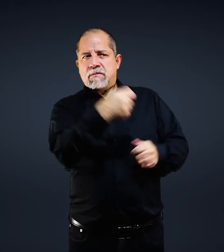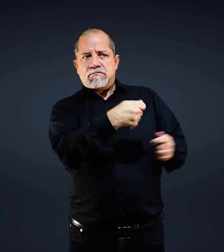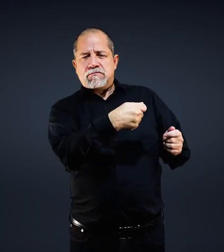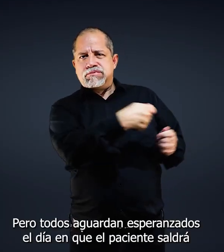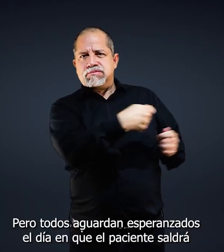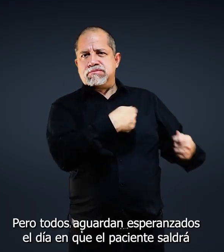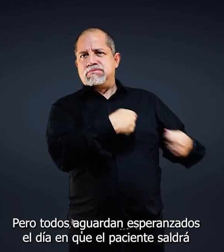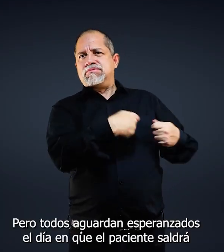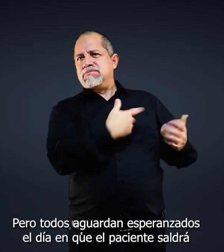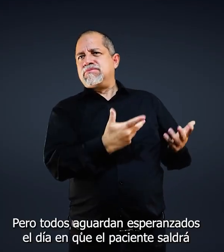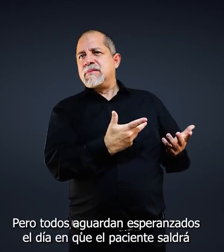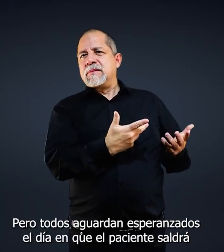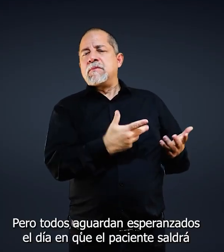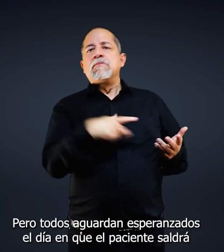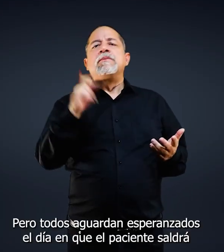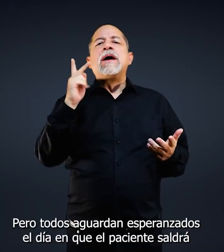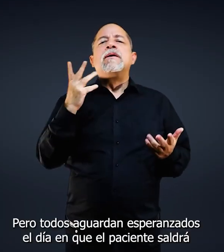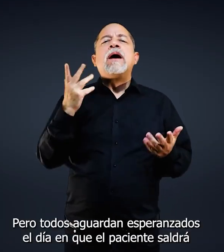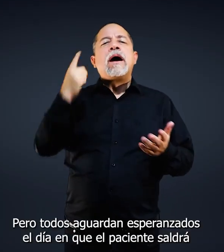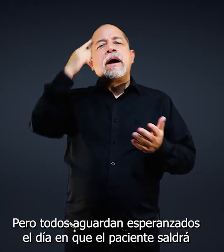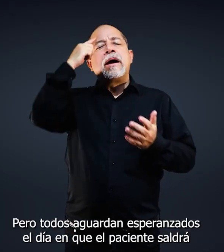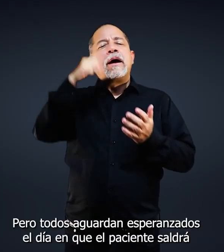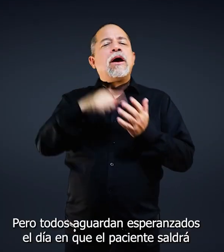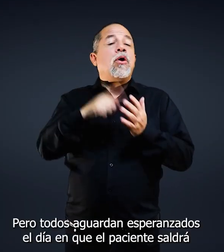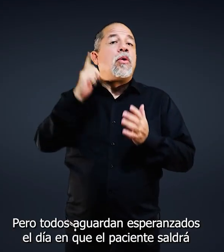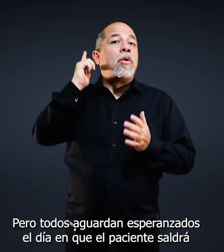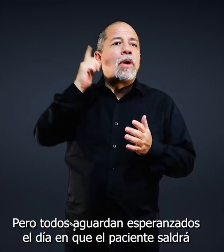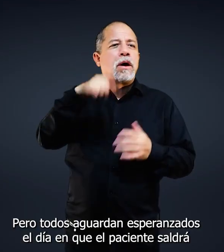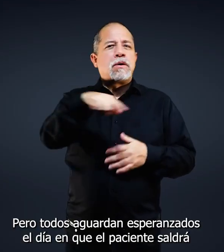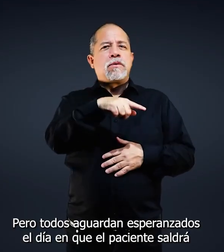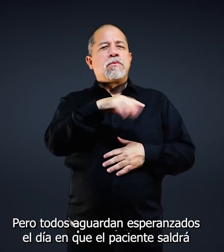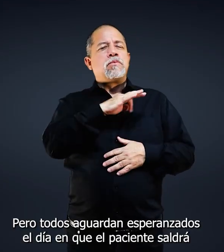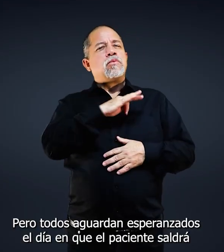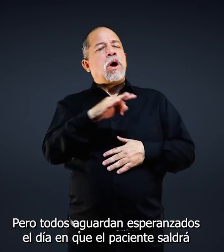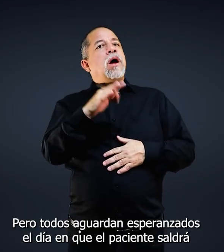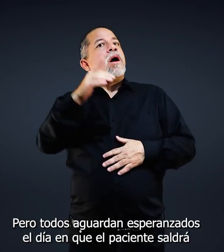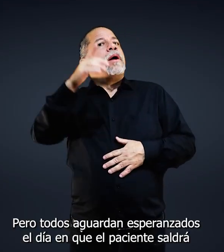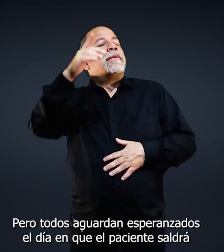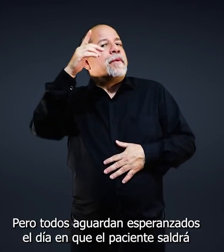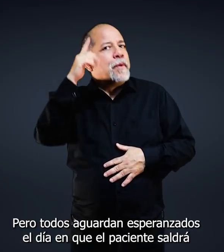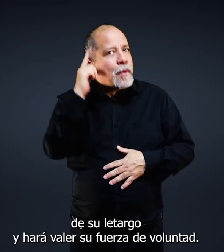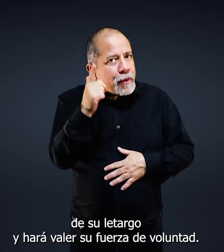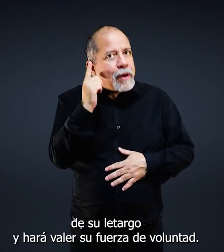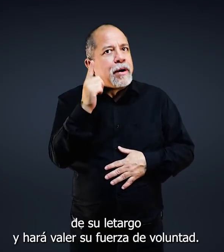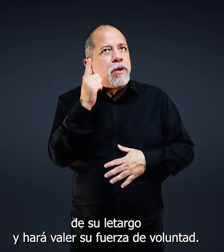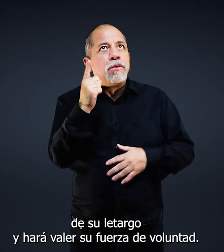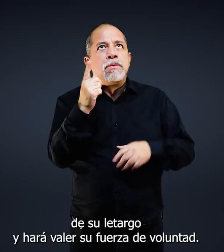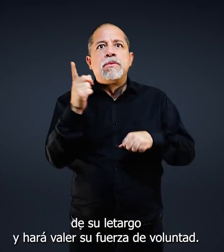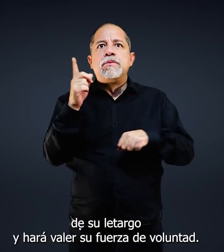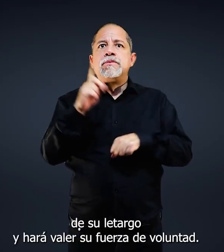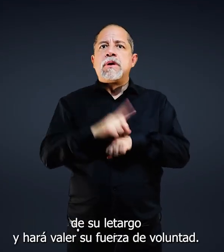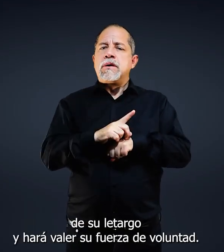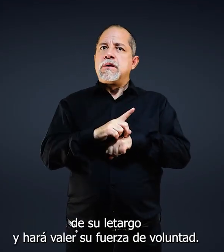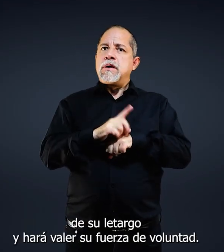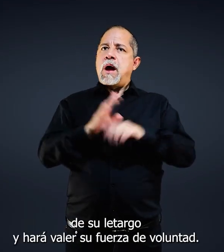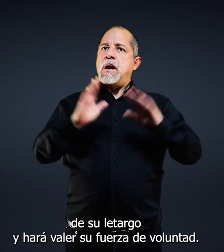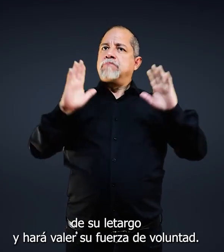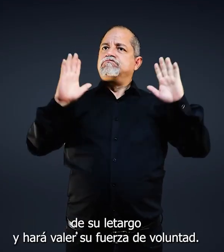Pero todos aguardan esperanzados el día en que el paciente saldrá de su letargo y hará valer su fuerza de